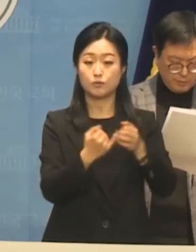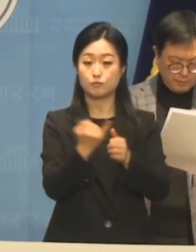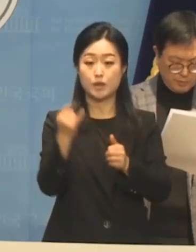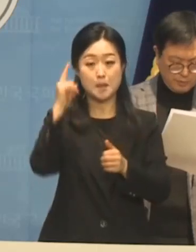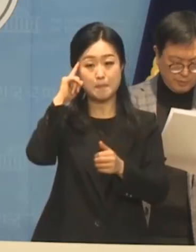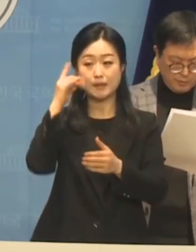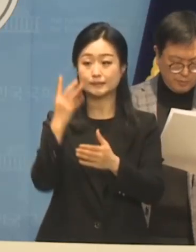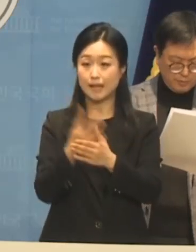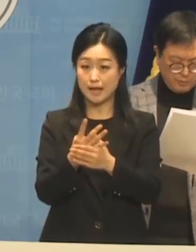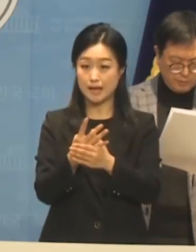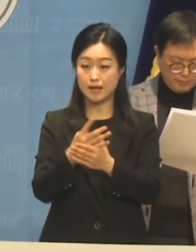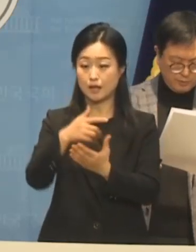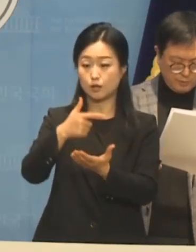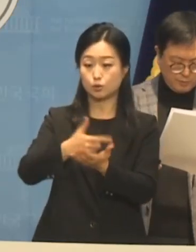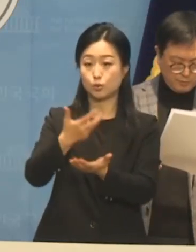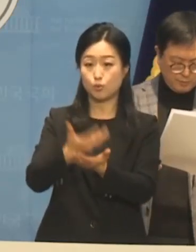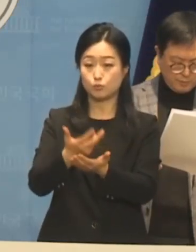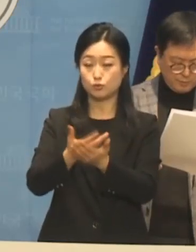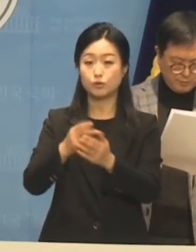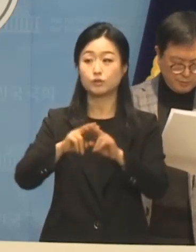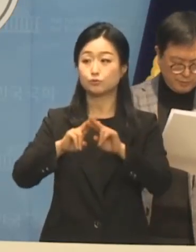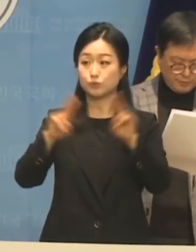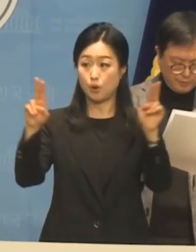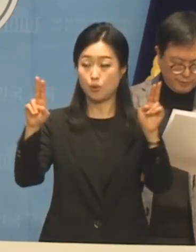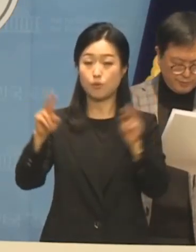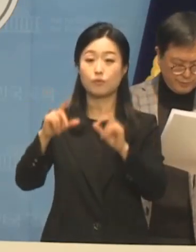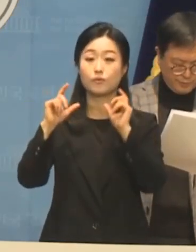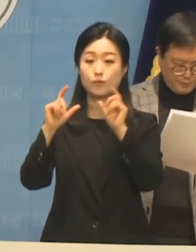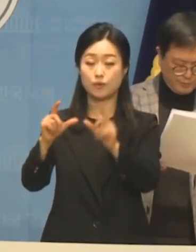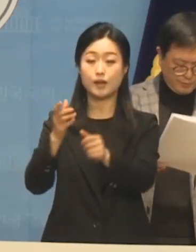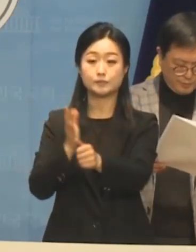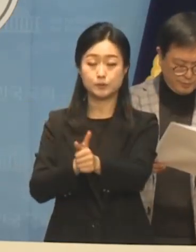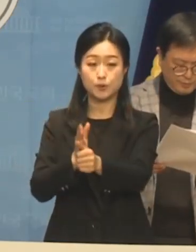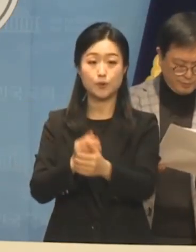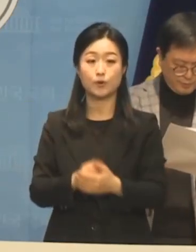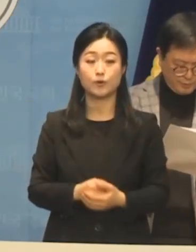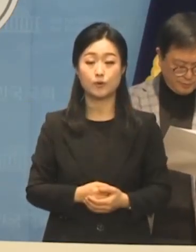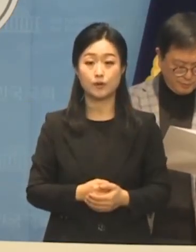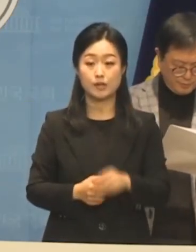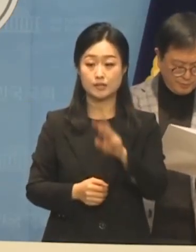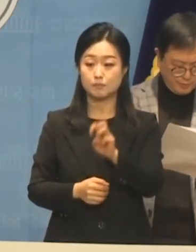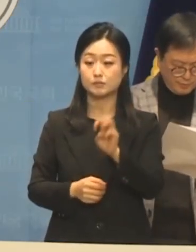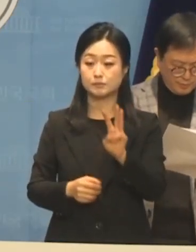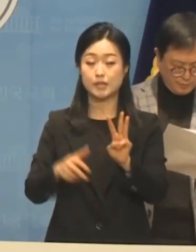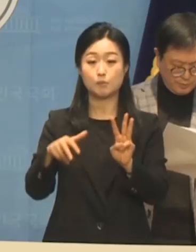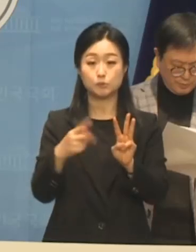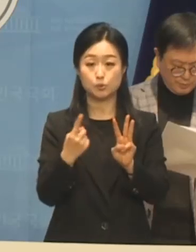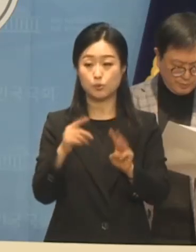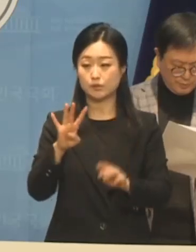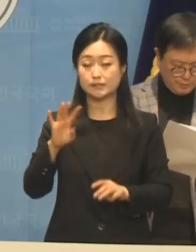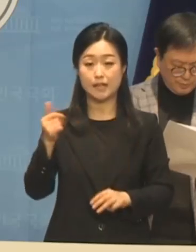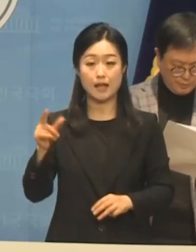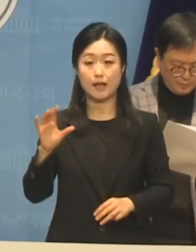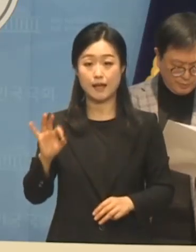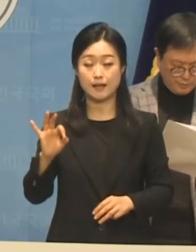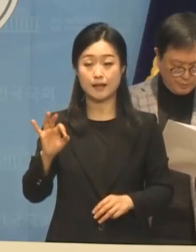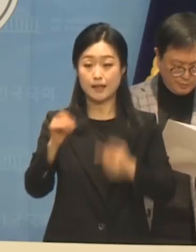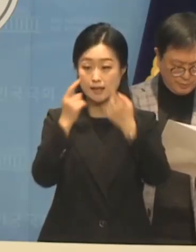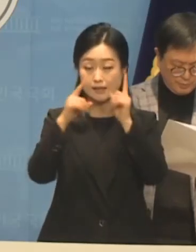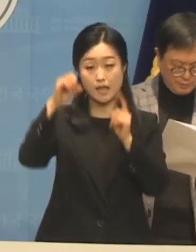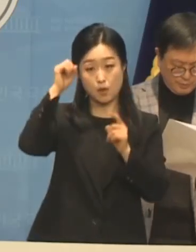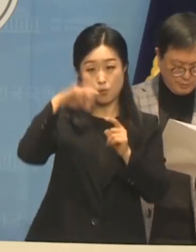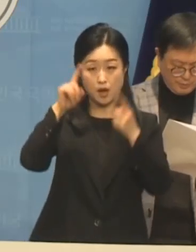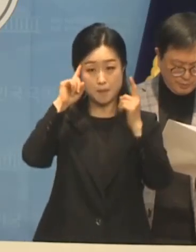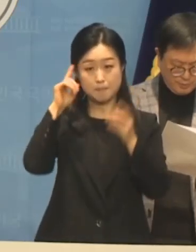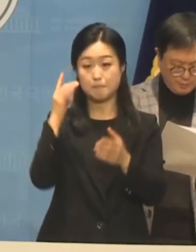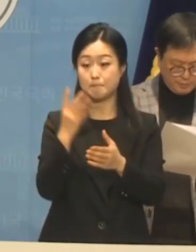박사 학위를 즉각 취소하십시오. 고등교육법 제33조 사항에는 대학원의